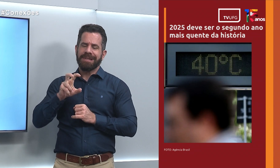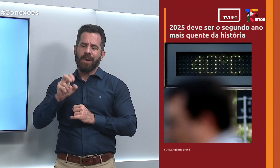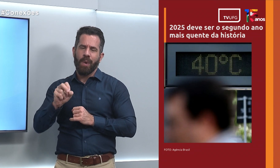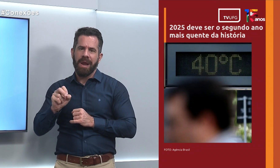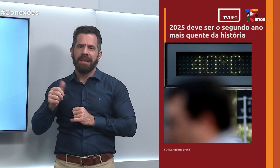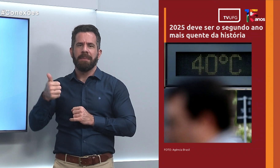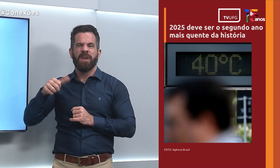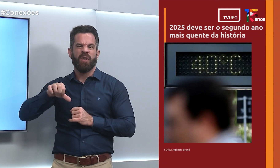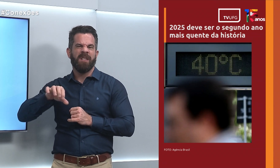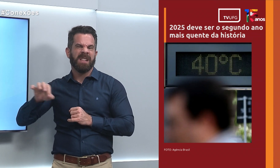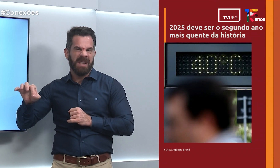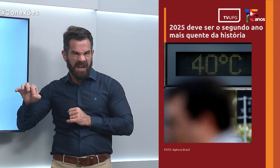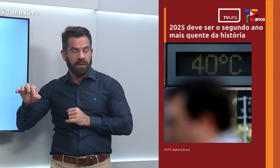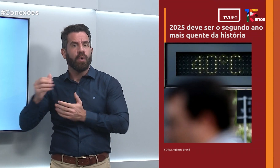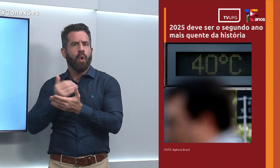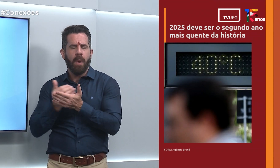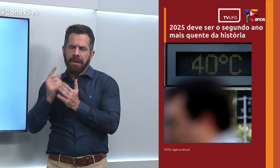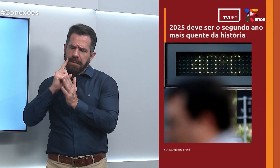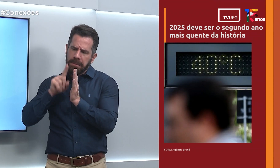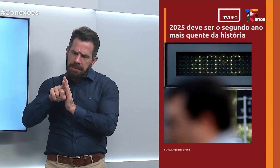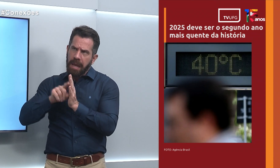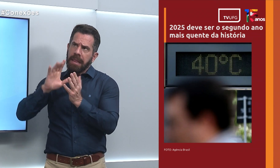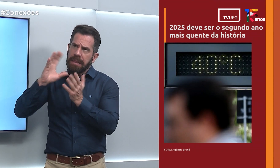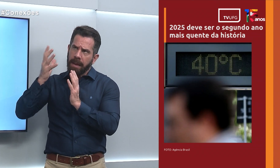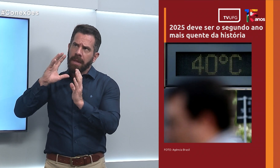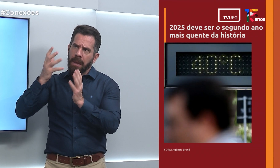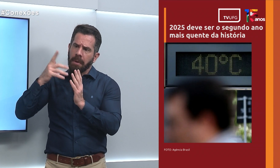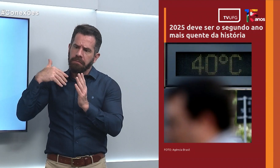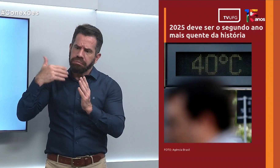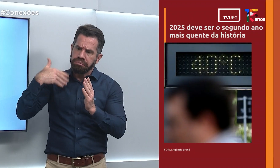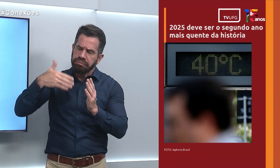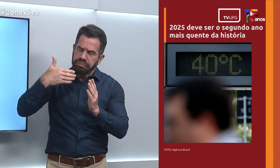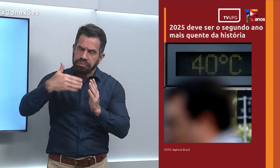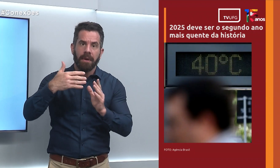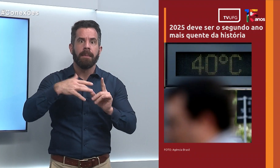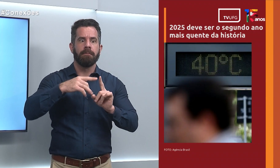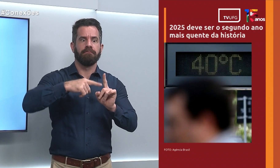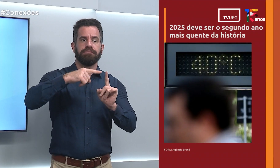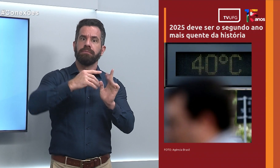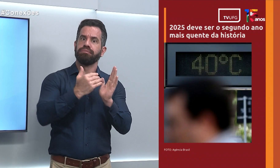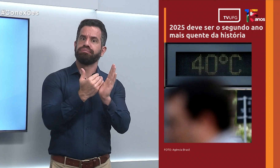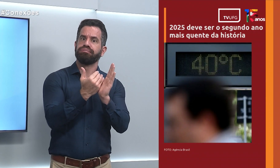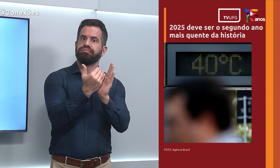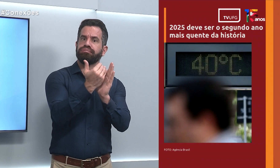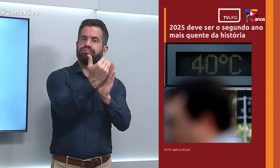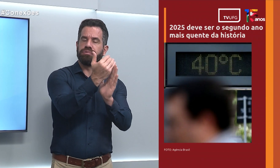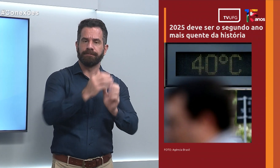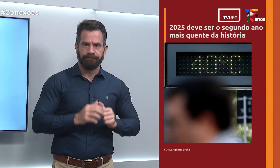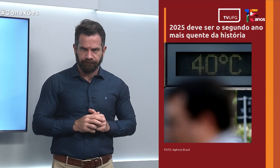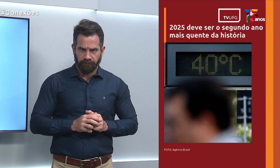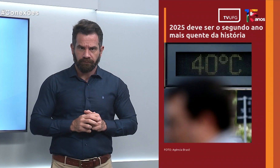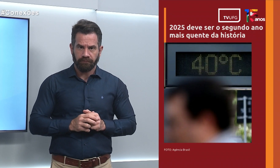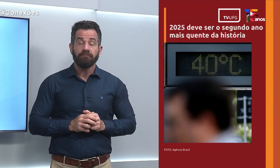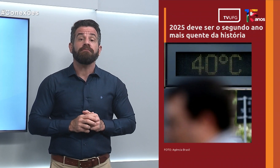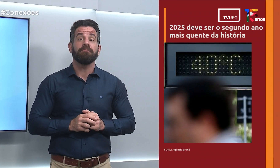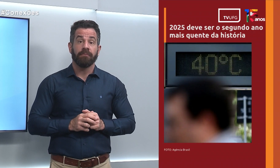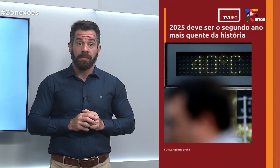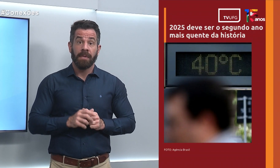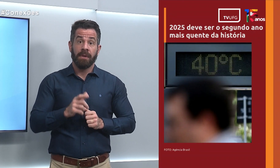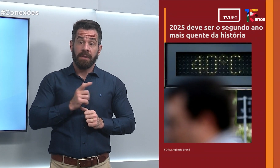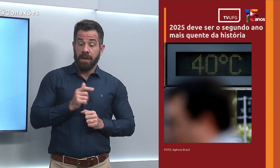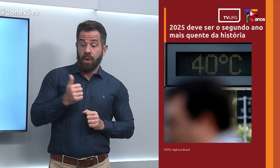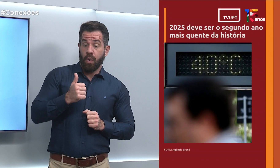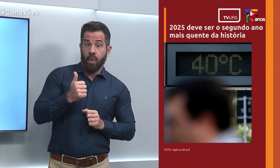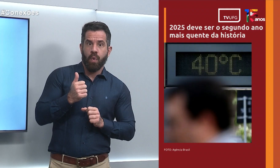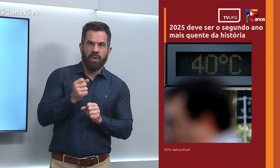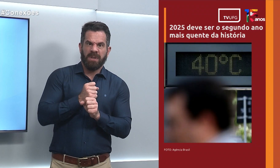1850 e 1900. E essa organização alerta que os últimos 11 anos serão os mais